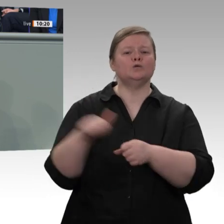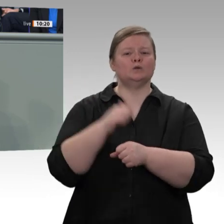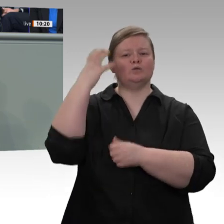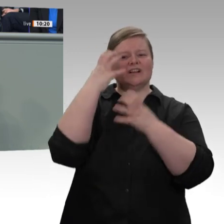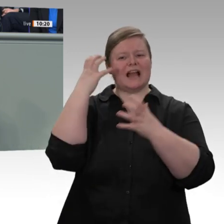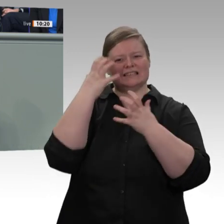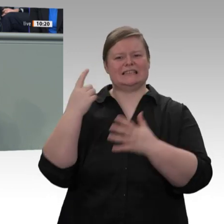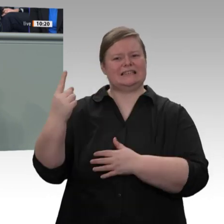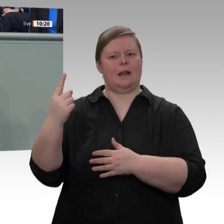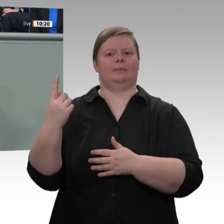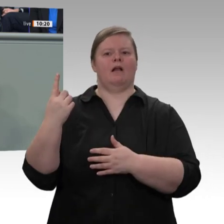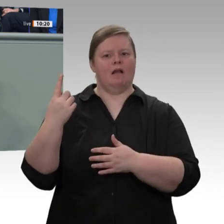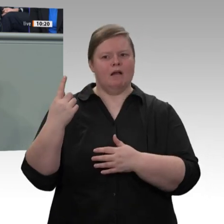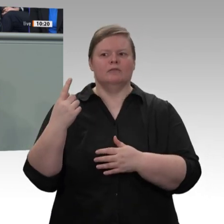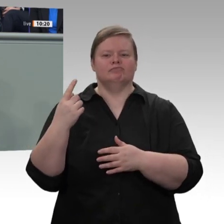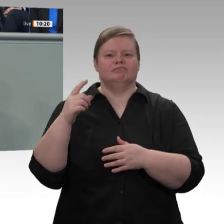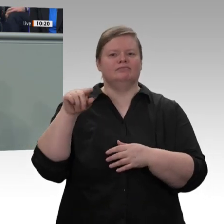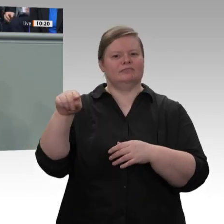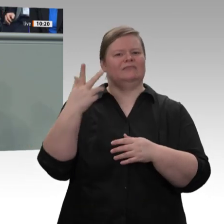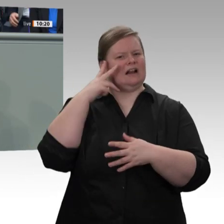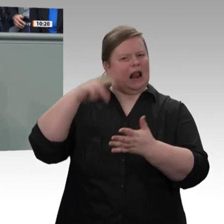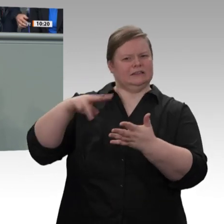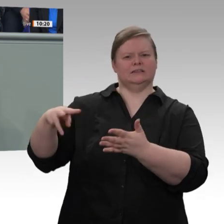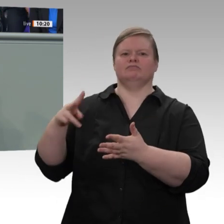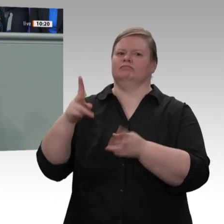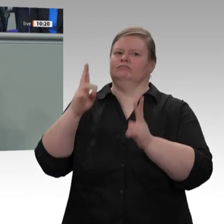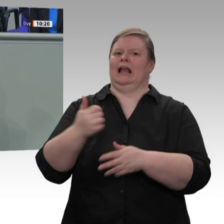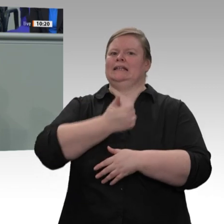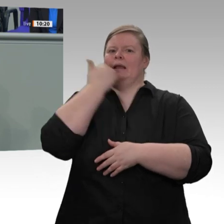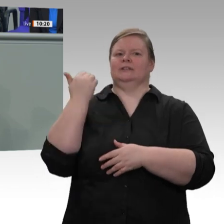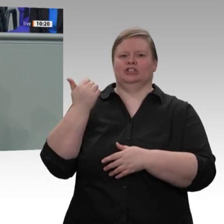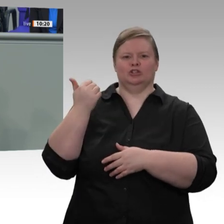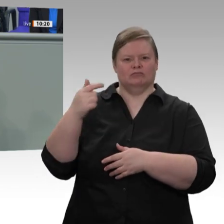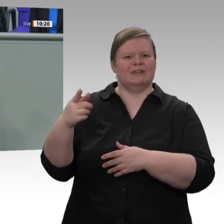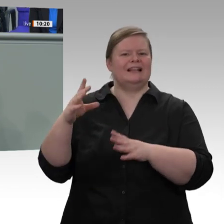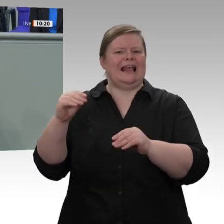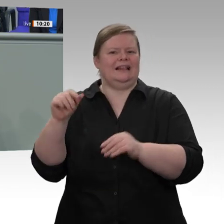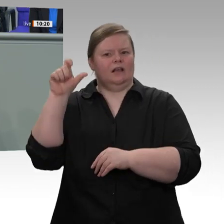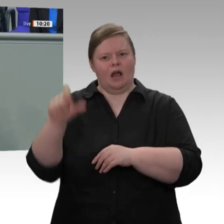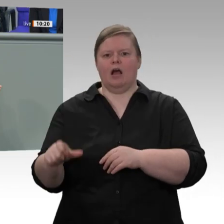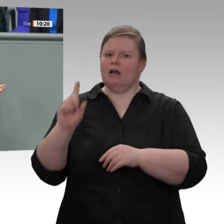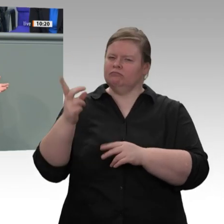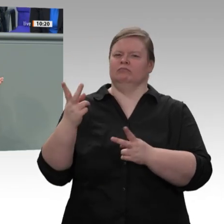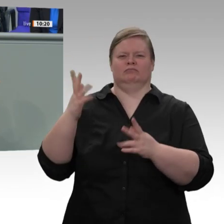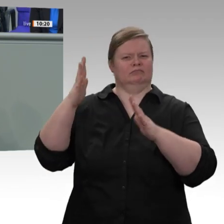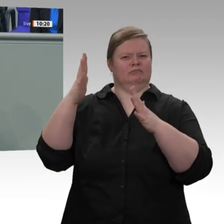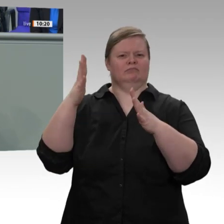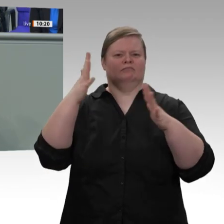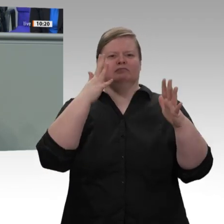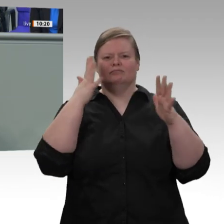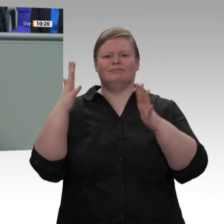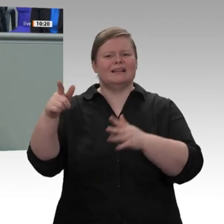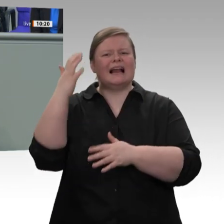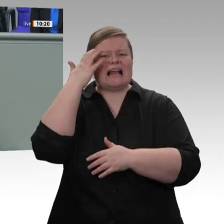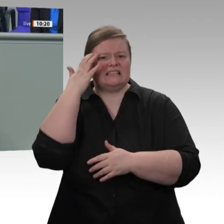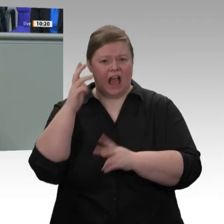geisteskrank ist, deswegen keine Tat begehen könne, die rassistisch oder rechtsextrem motiviert sei, ja, wann kommen Sie denn dann